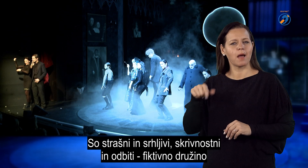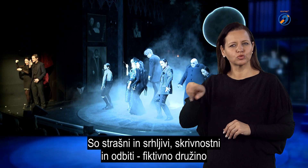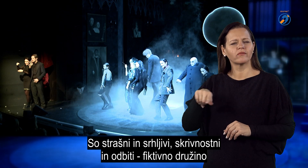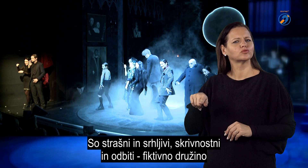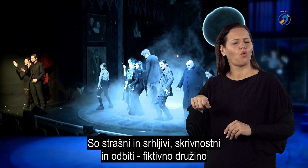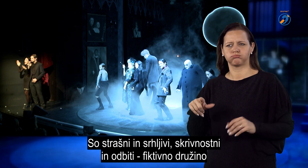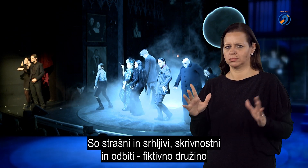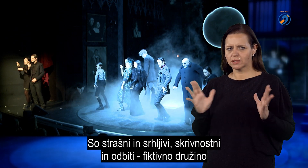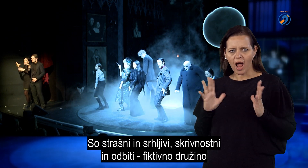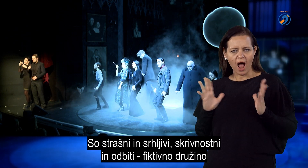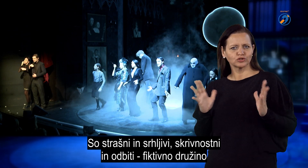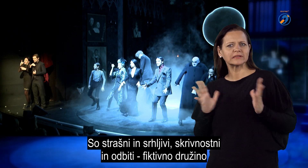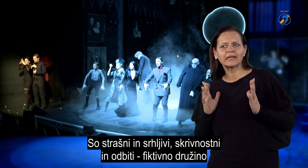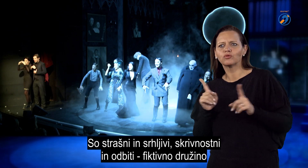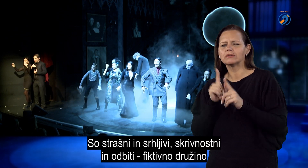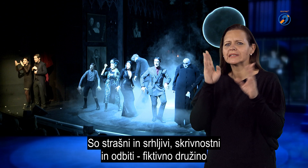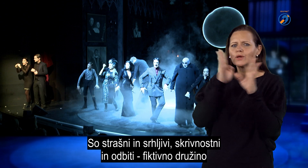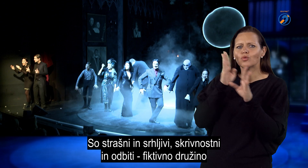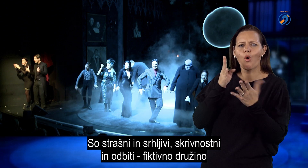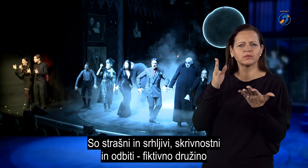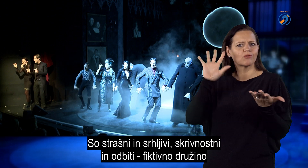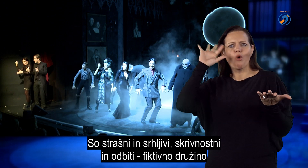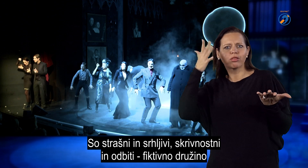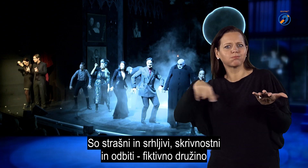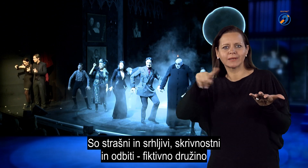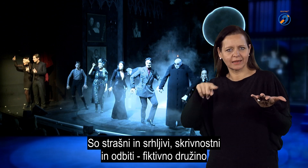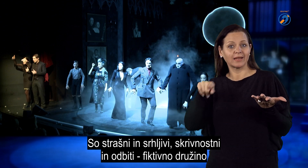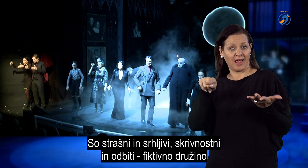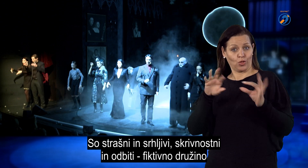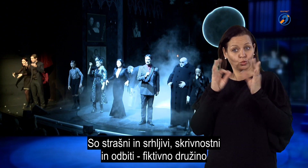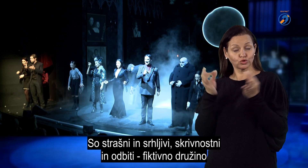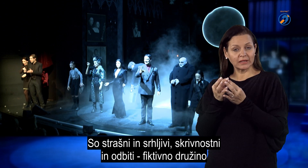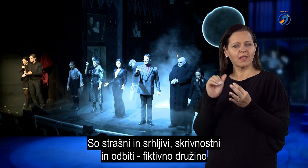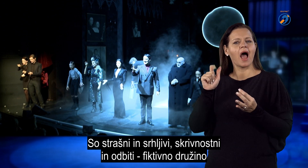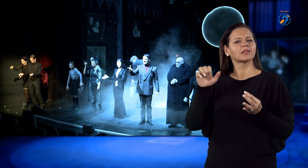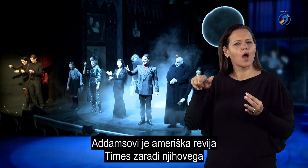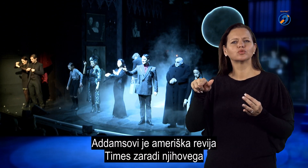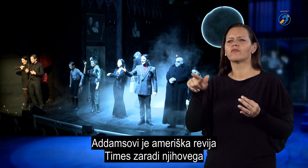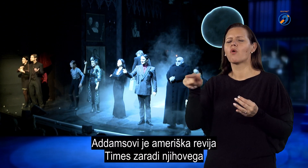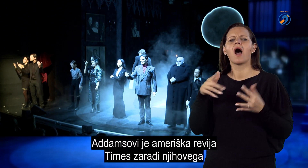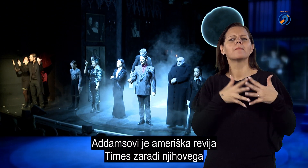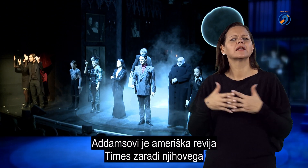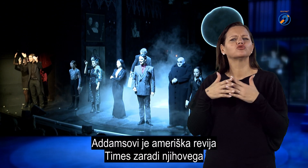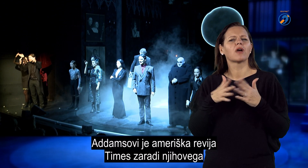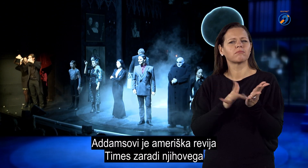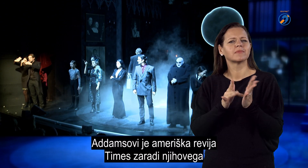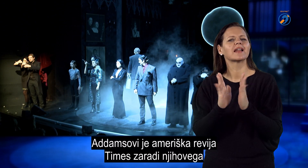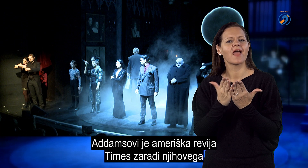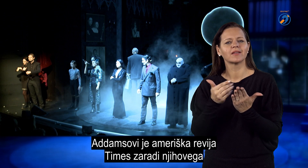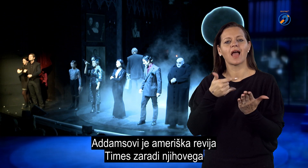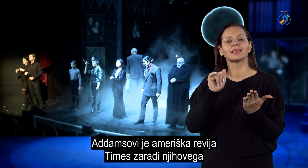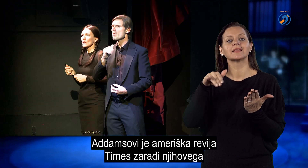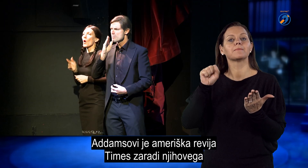So strašni in srhljivi, skrivnostni in odbiti. Fiktivno družino Adamsovi